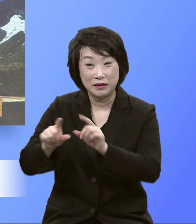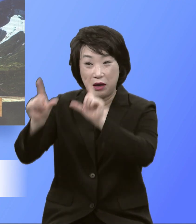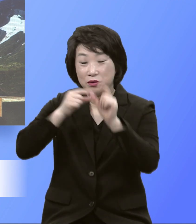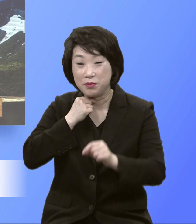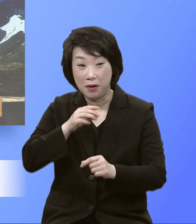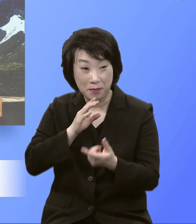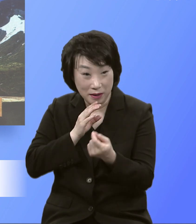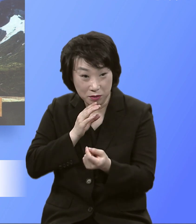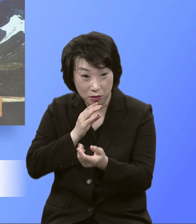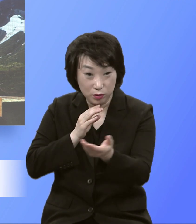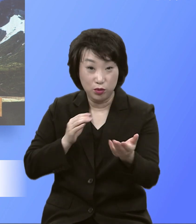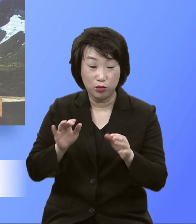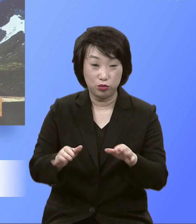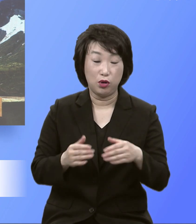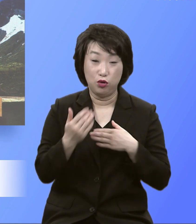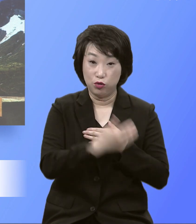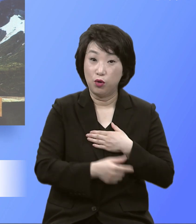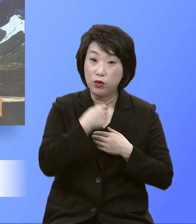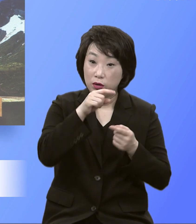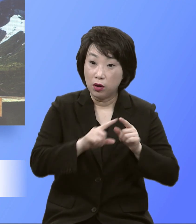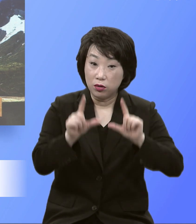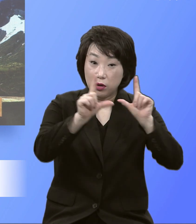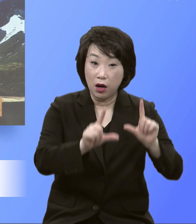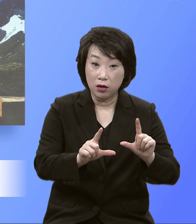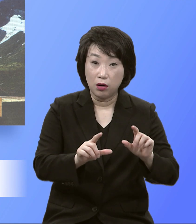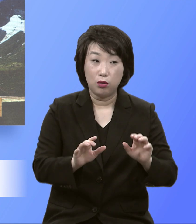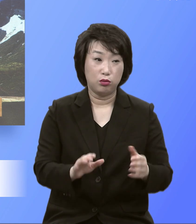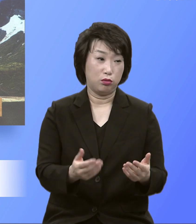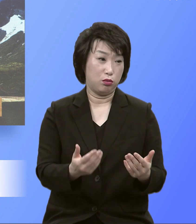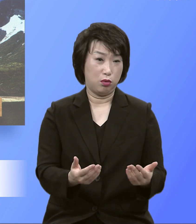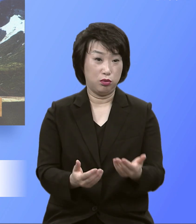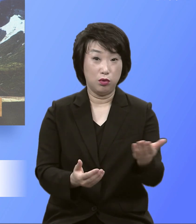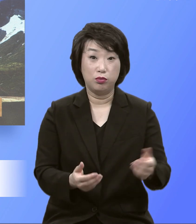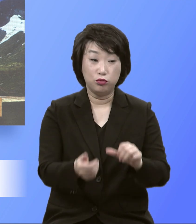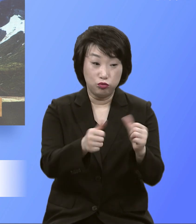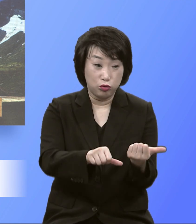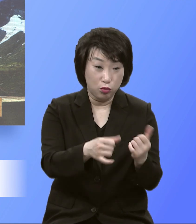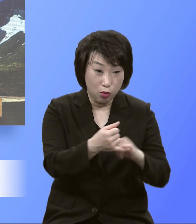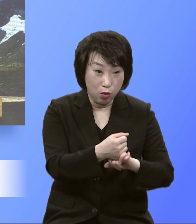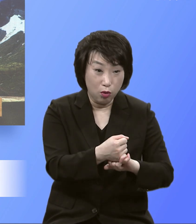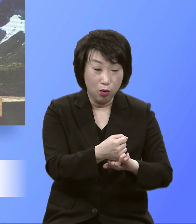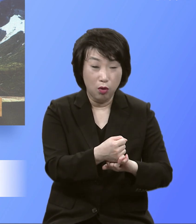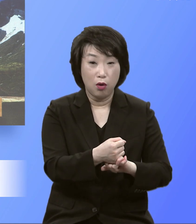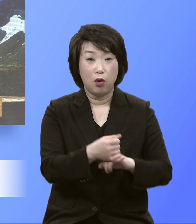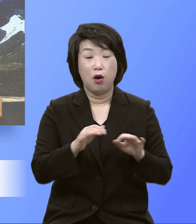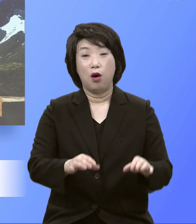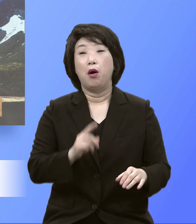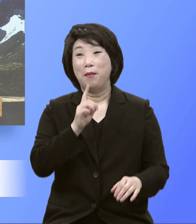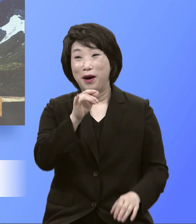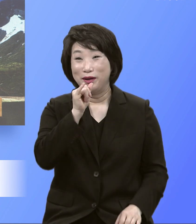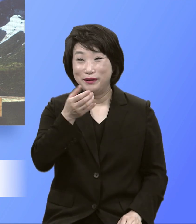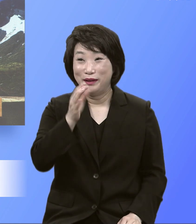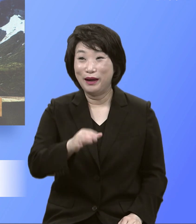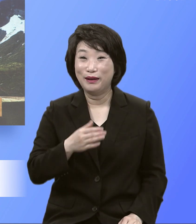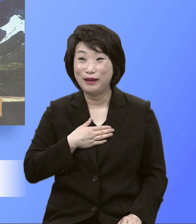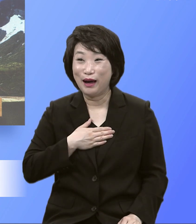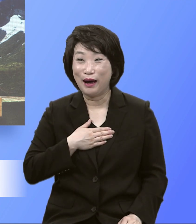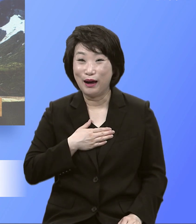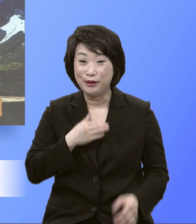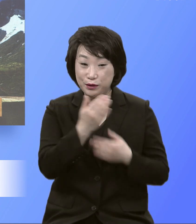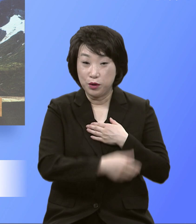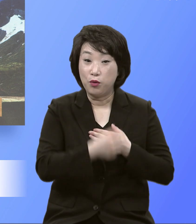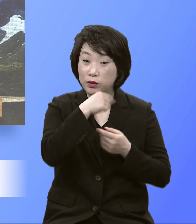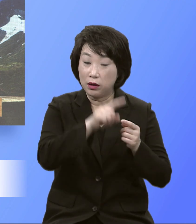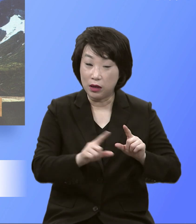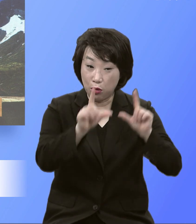근데 내가 육신대로 살면, 보세요, 반드시 죽을 것이로되 라고 했는데, 내가